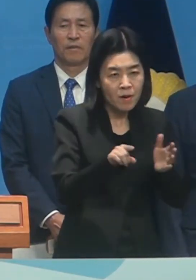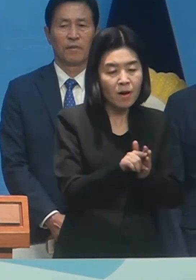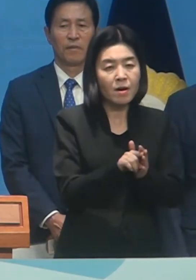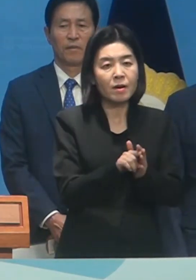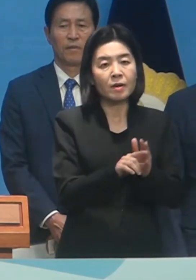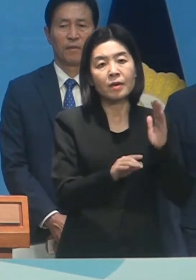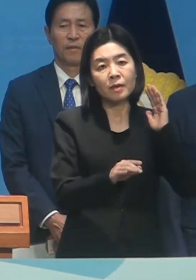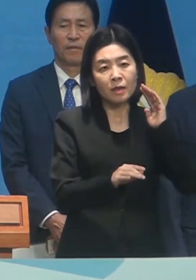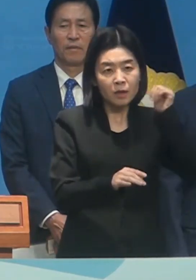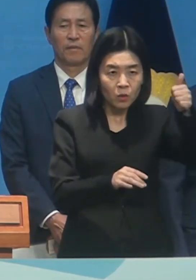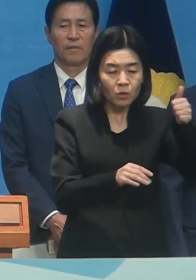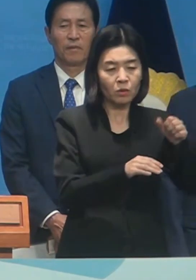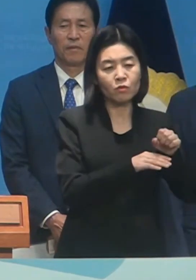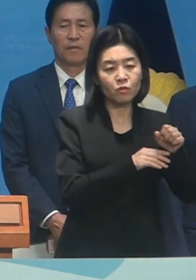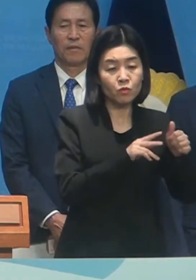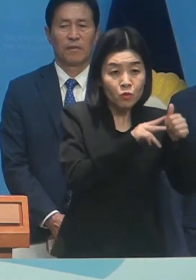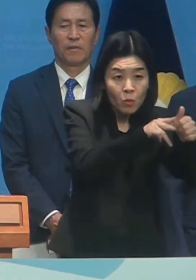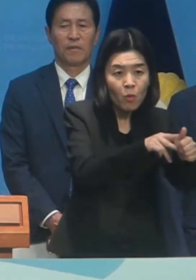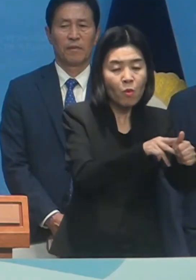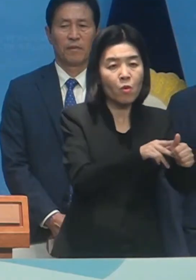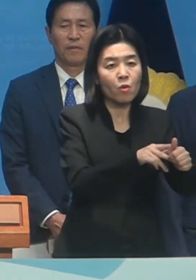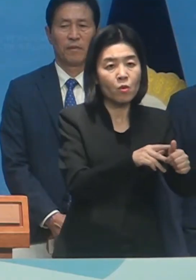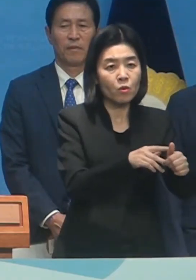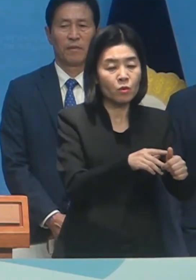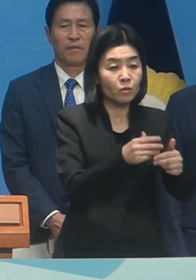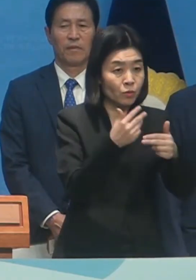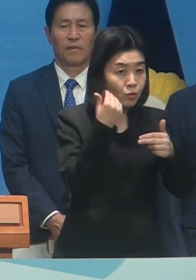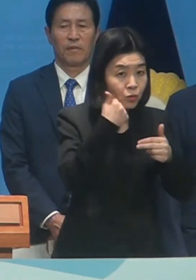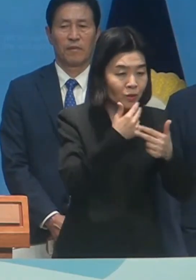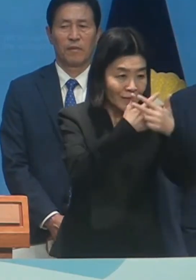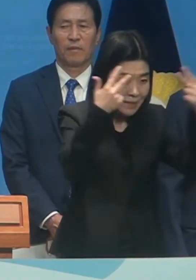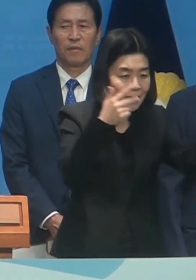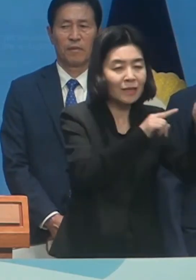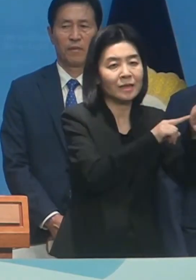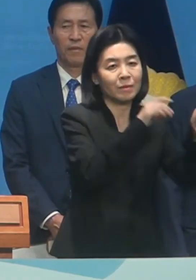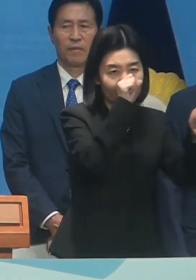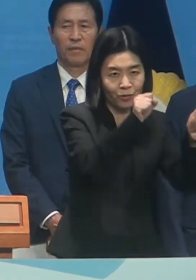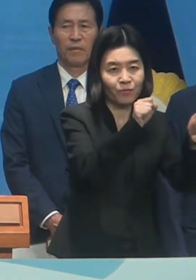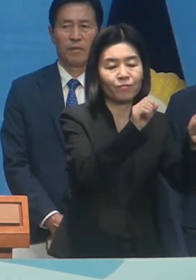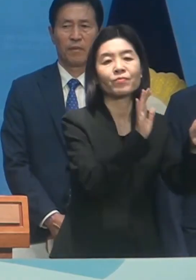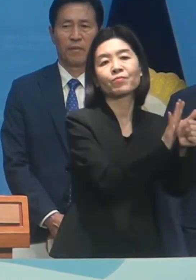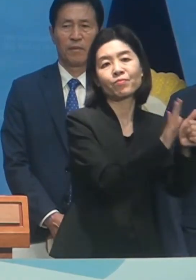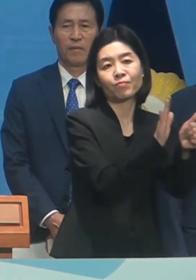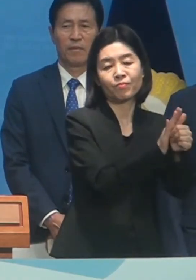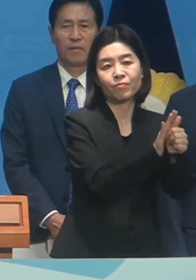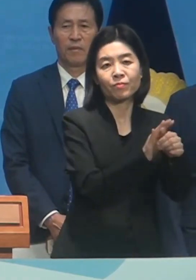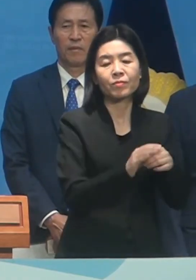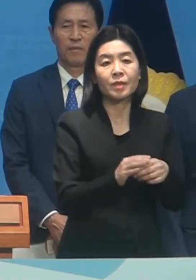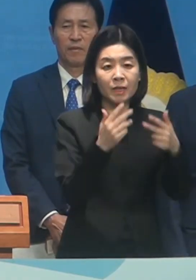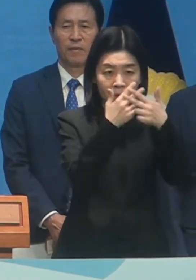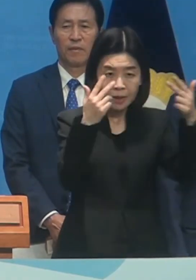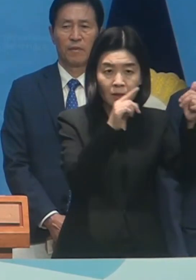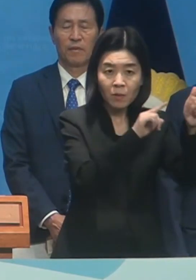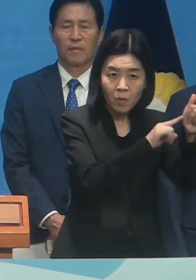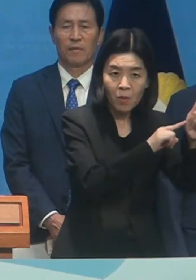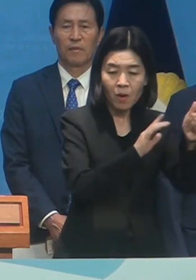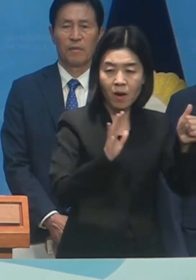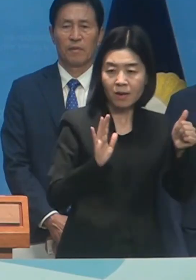대통령 후보로 이재명 후보를 지지한다. 이재명 후보에 대한 우리 세대의